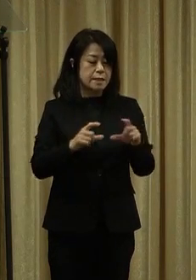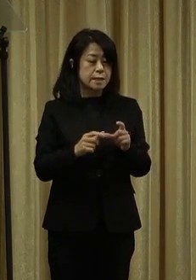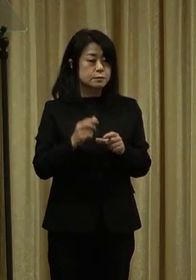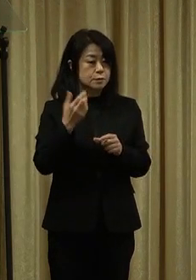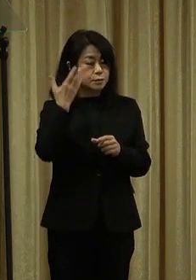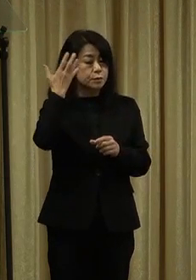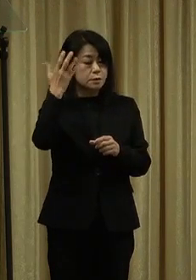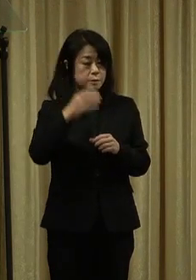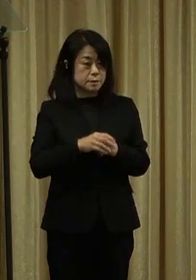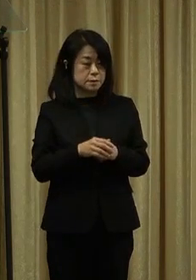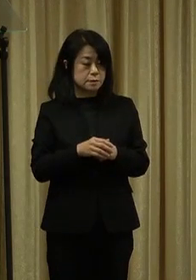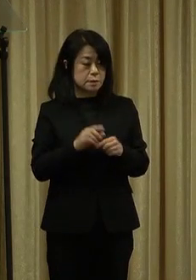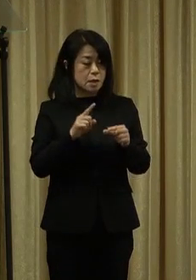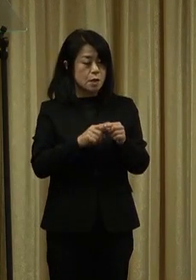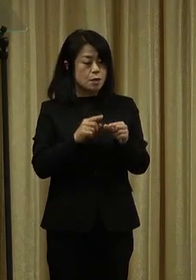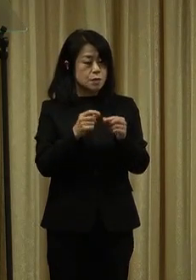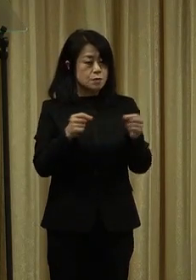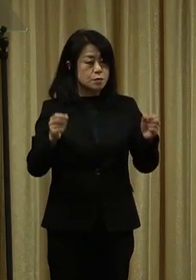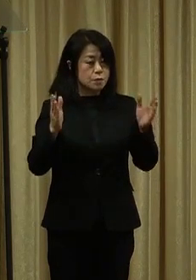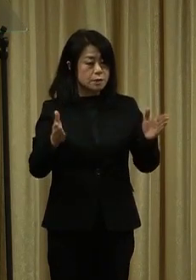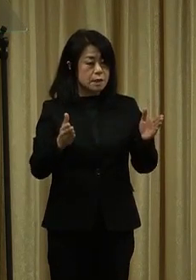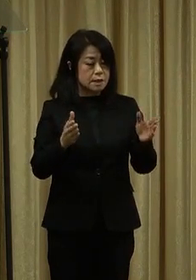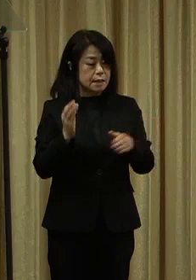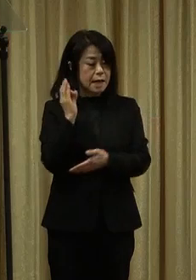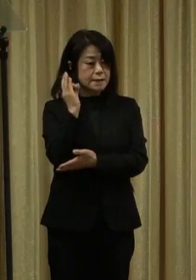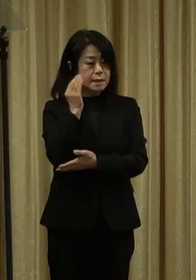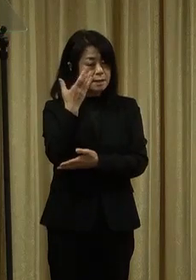長期的な財政見通しをいつもお話しするんですが、